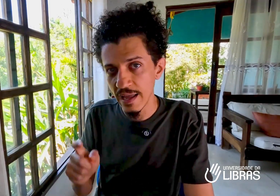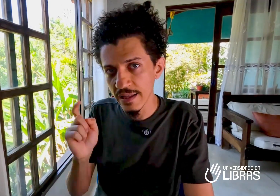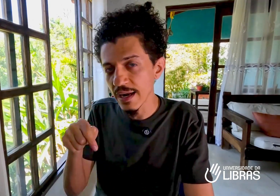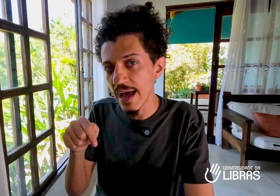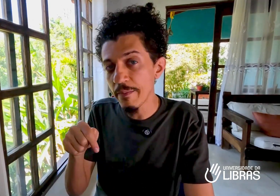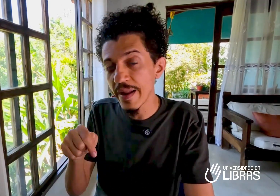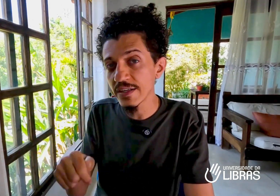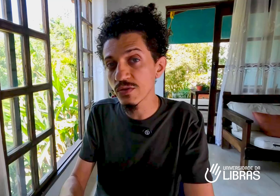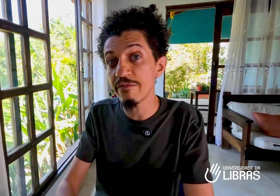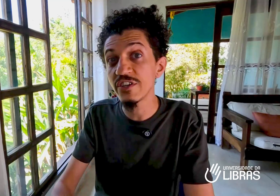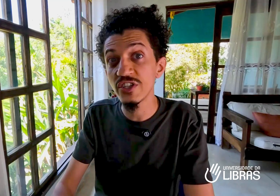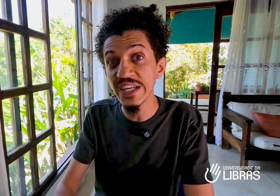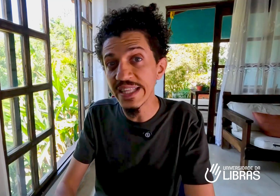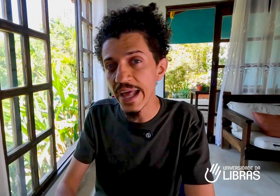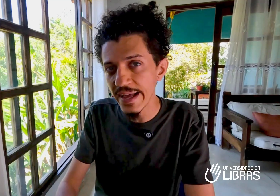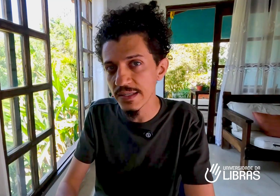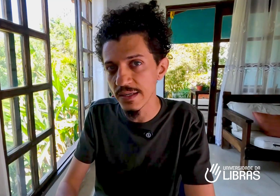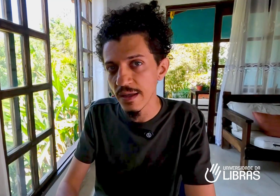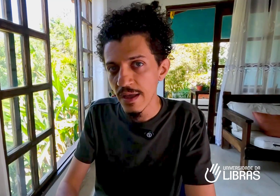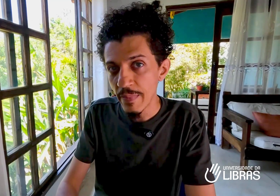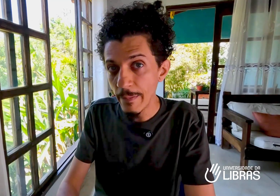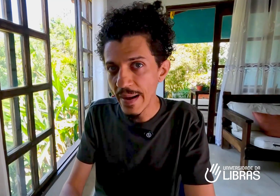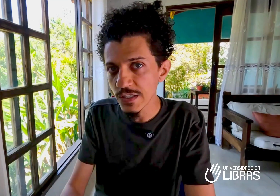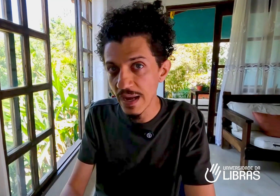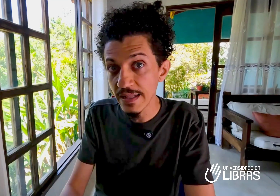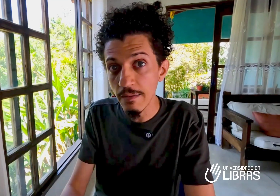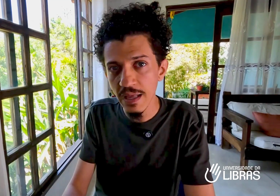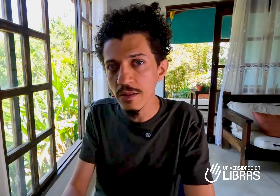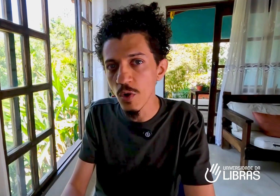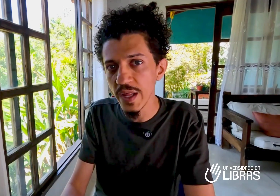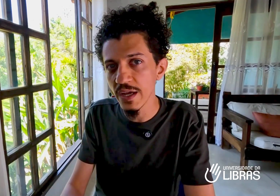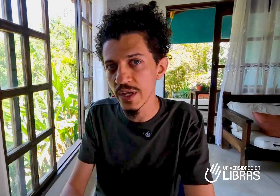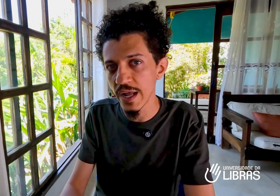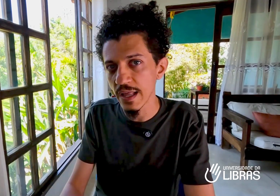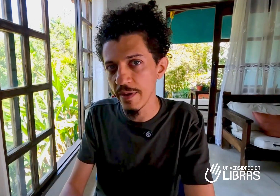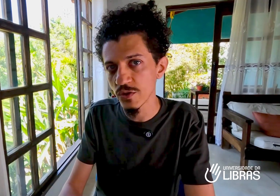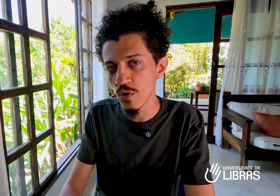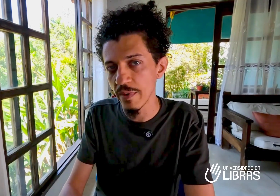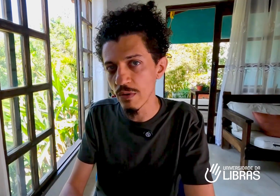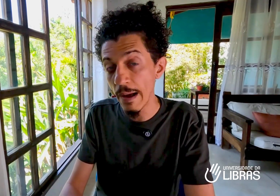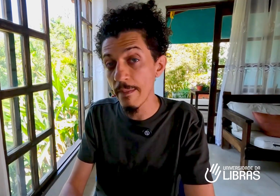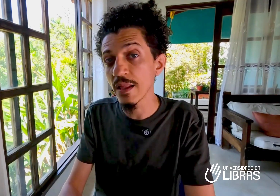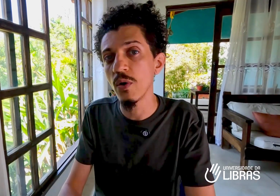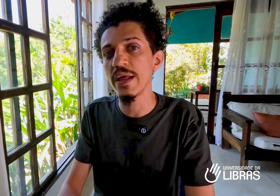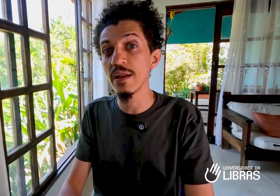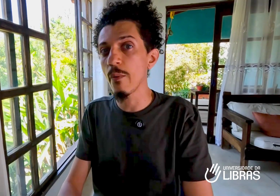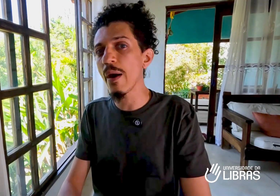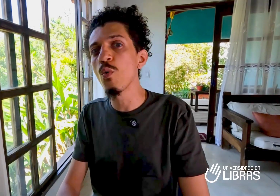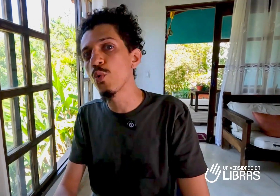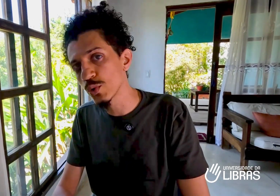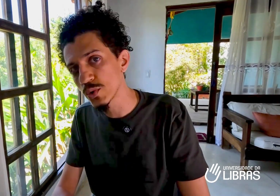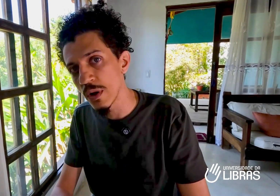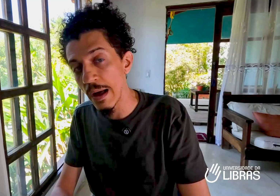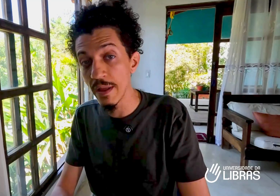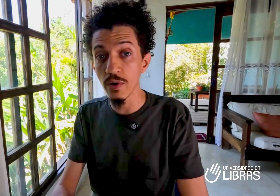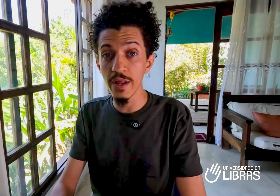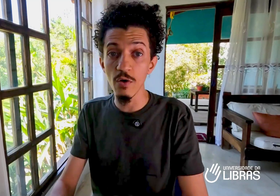Entra lá e preenche sua ficha de interesse para participar da mentoria diretamente comigo. A mentoria não é um curso. A mentoria é um